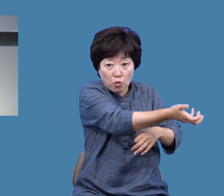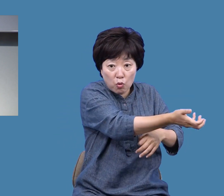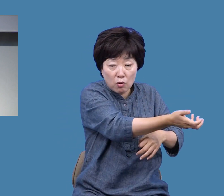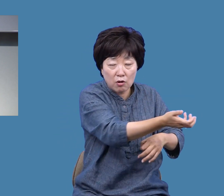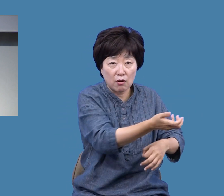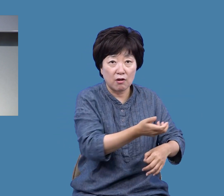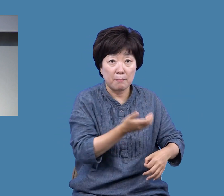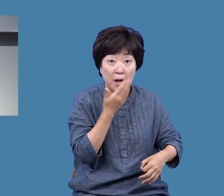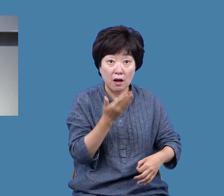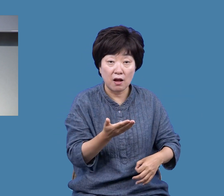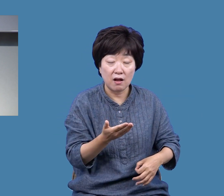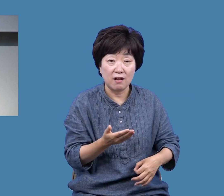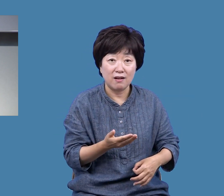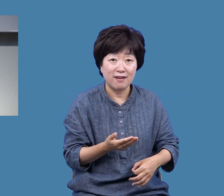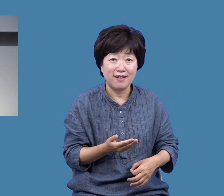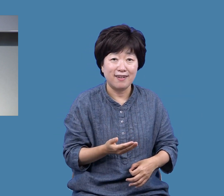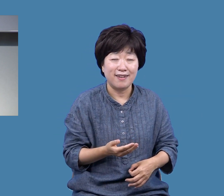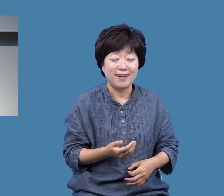해보셨어요?